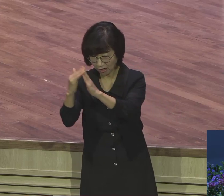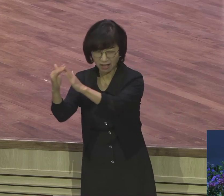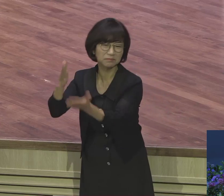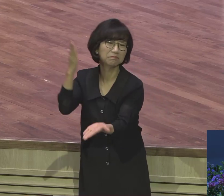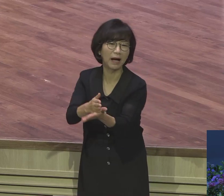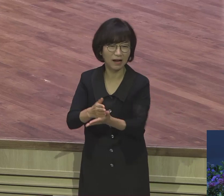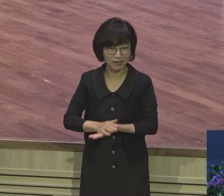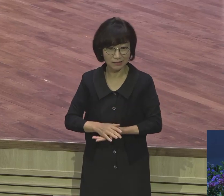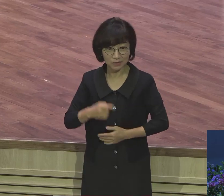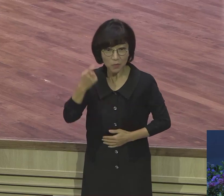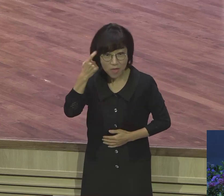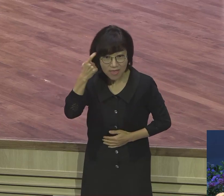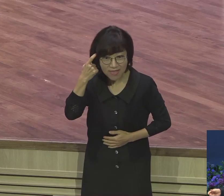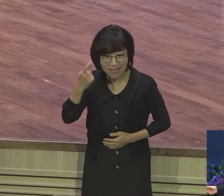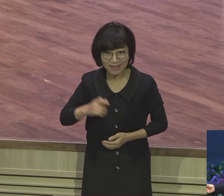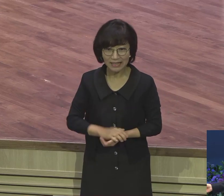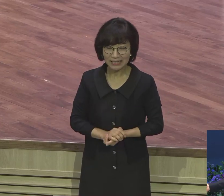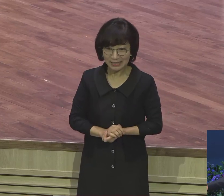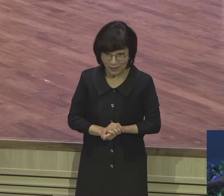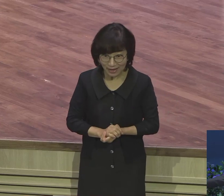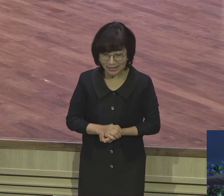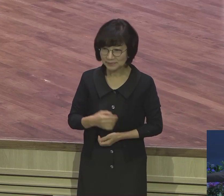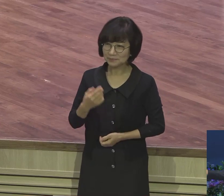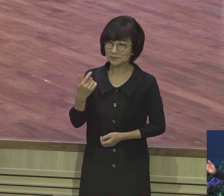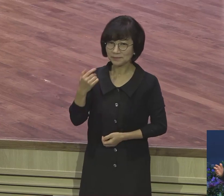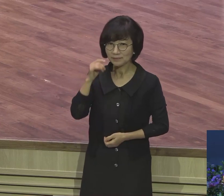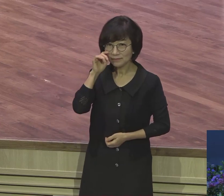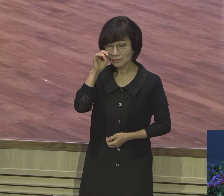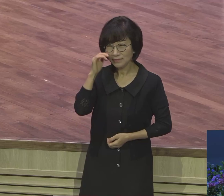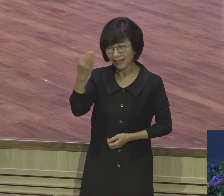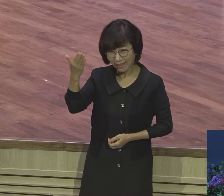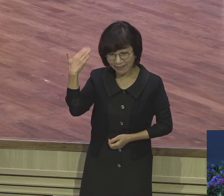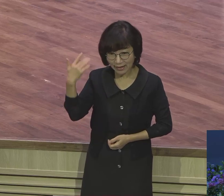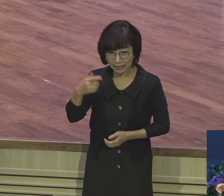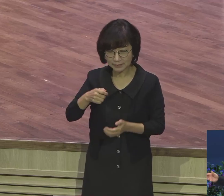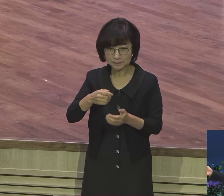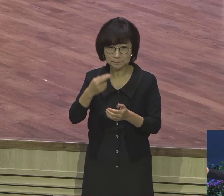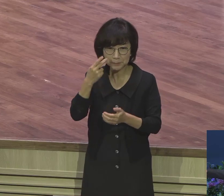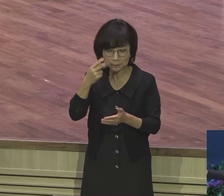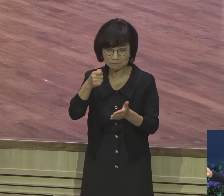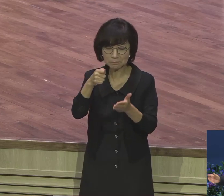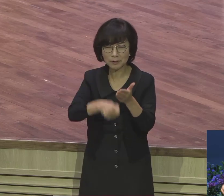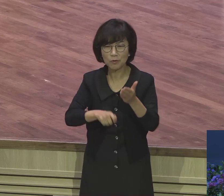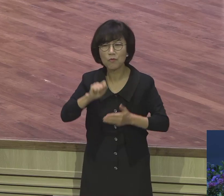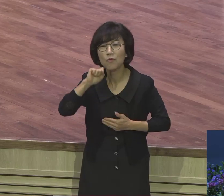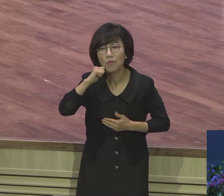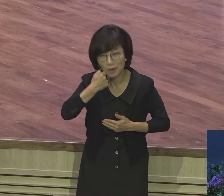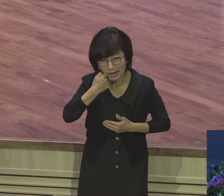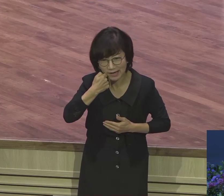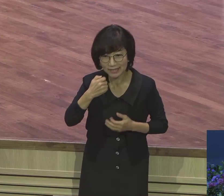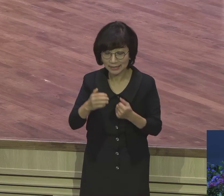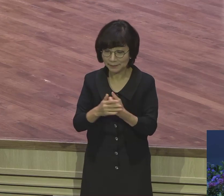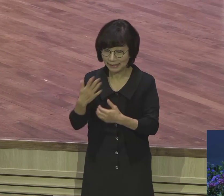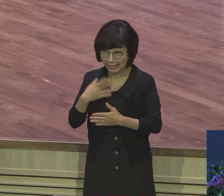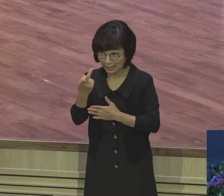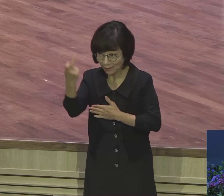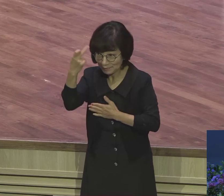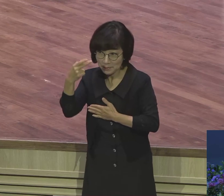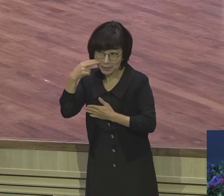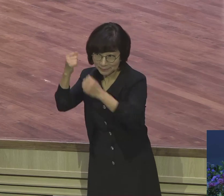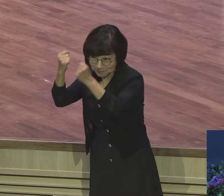저는 거기 미국에 뭐였어요. 그때는 비자 받기가 힘들어가지고 형님이 그때 미국 계시니까 그냥